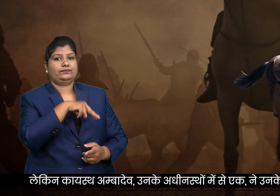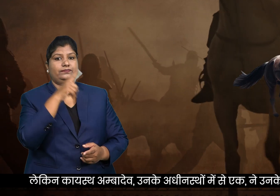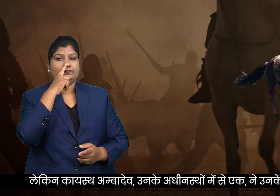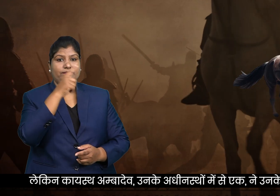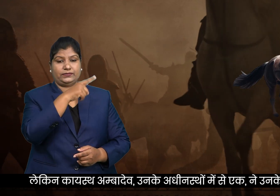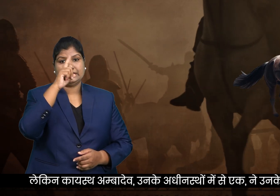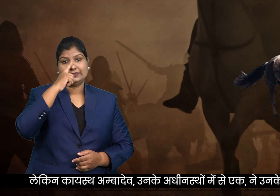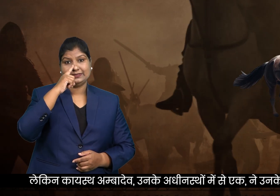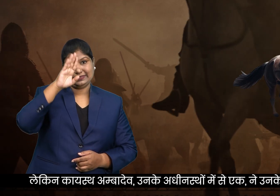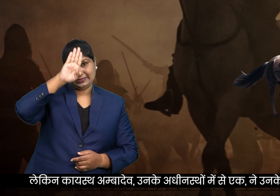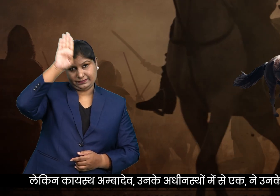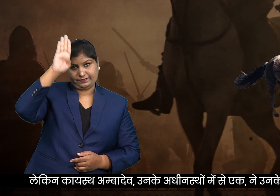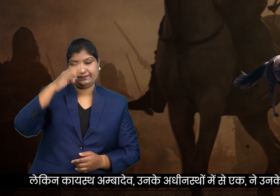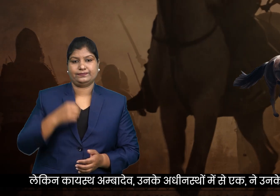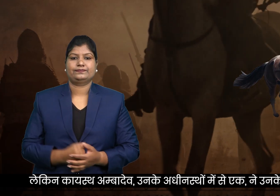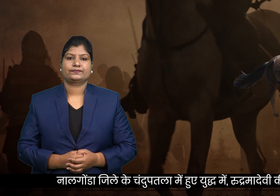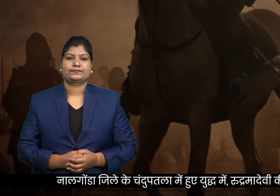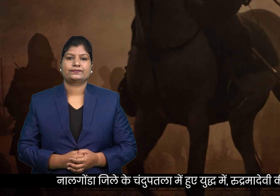किया।